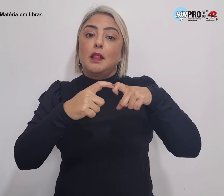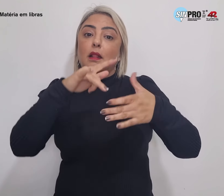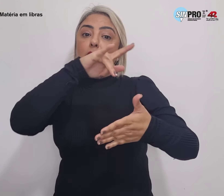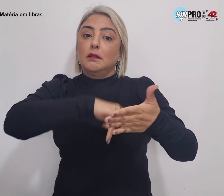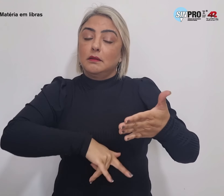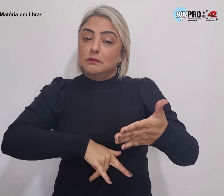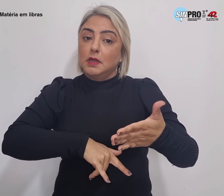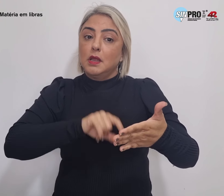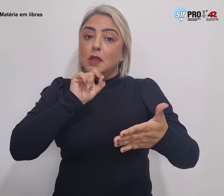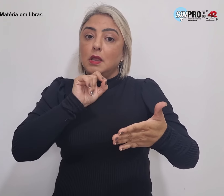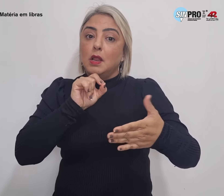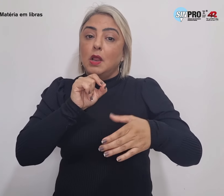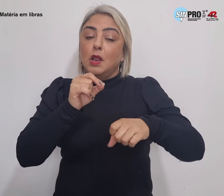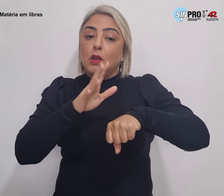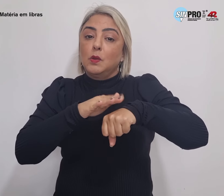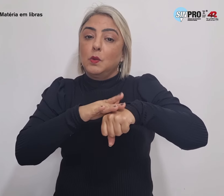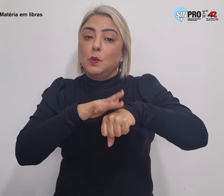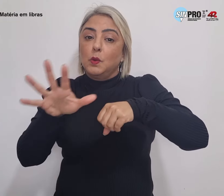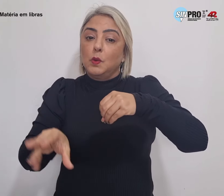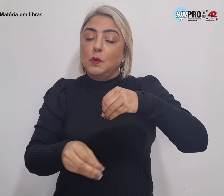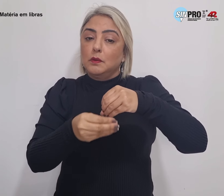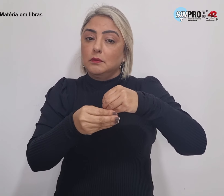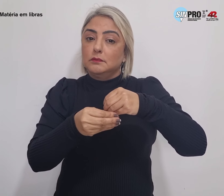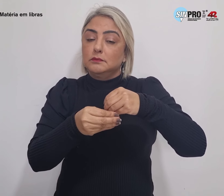conforme aponta a portaria número 12.